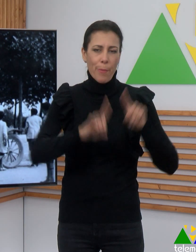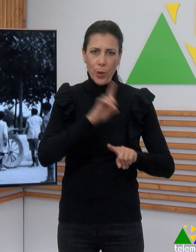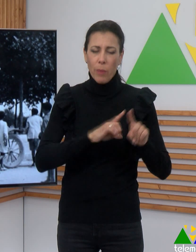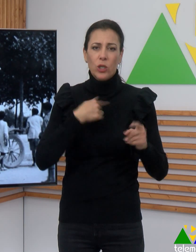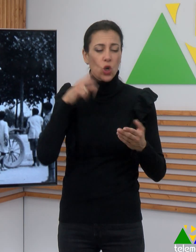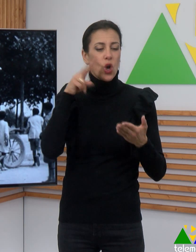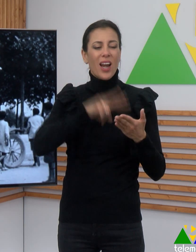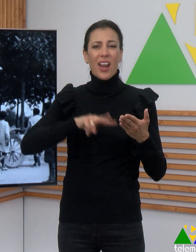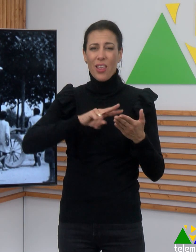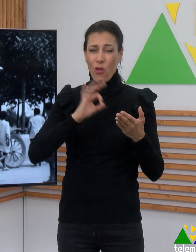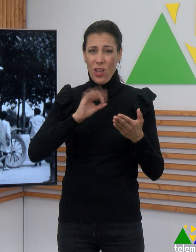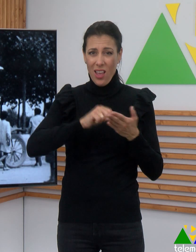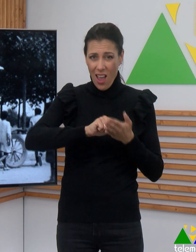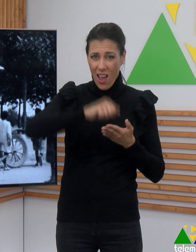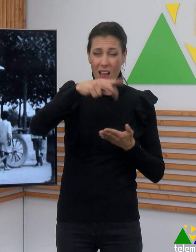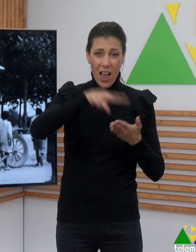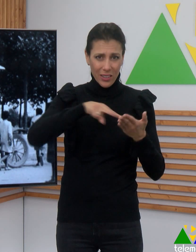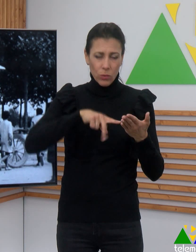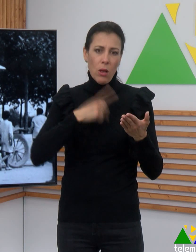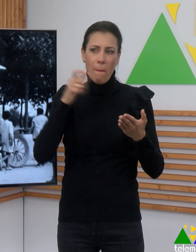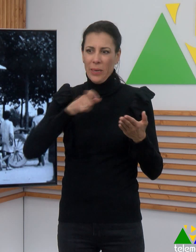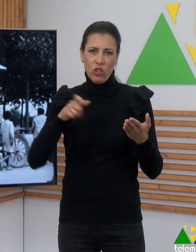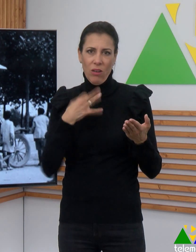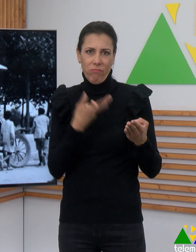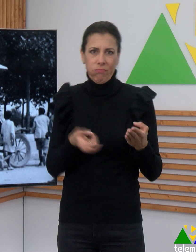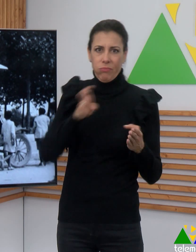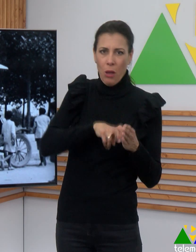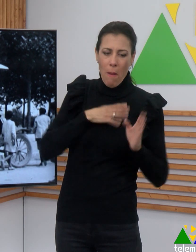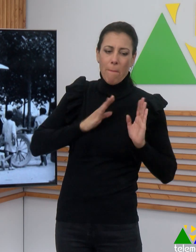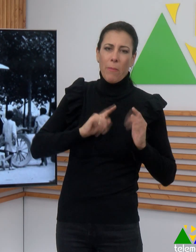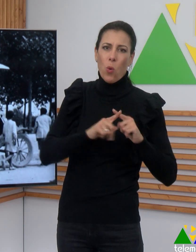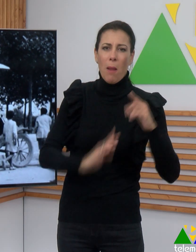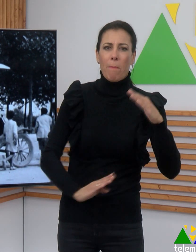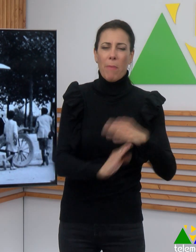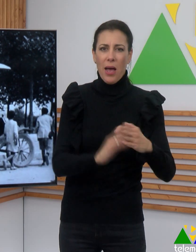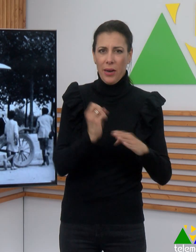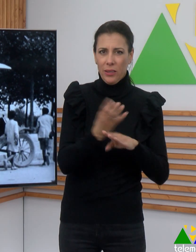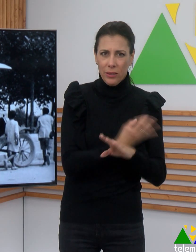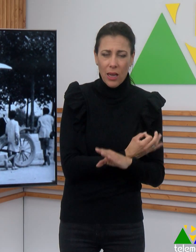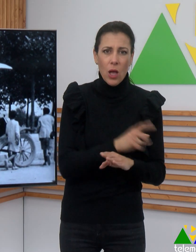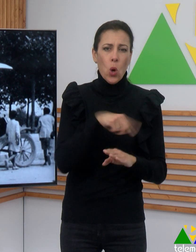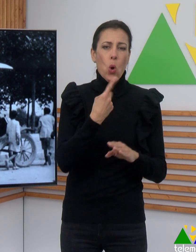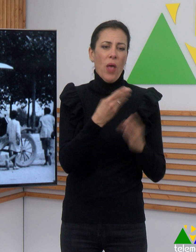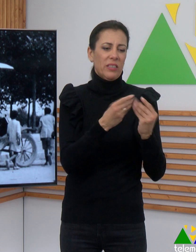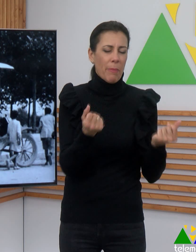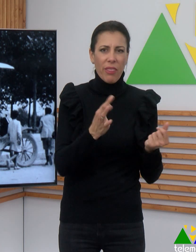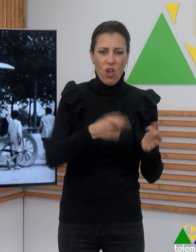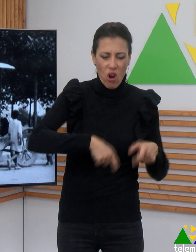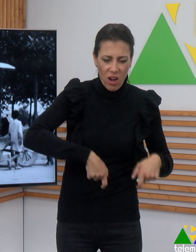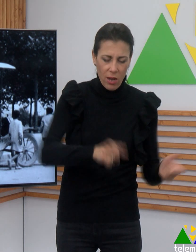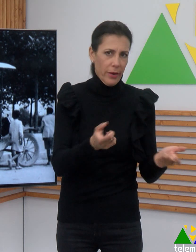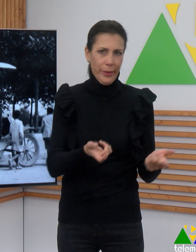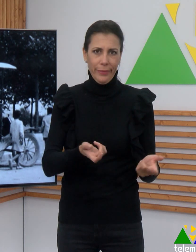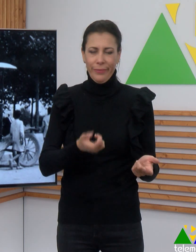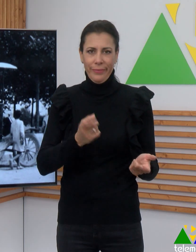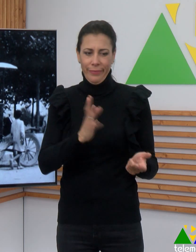leído artículos que la gente se subía, paraban el tren, mañana habían desaparecido un trozo de raíles,